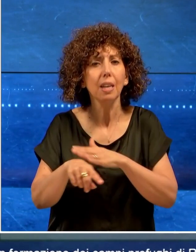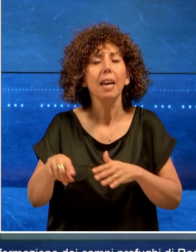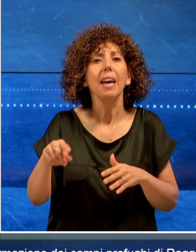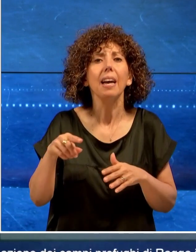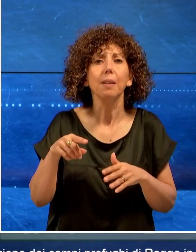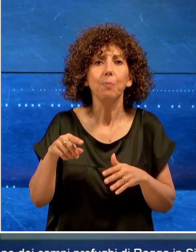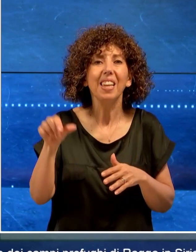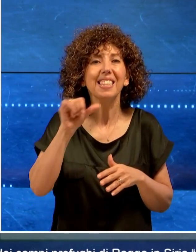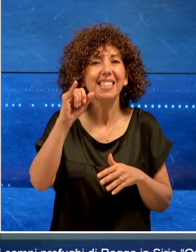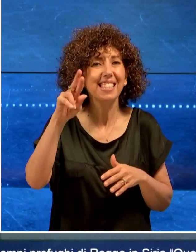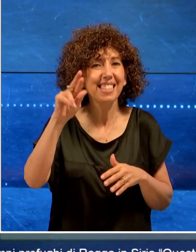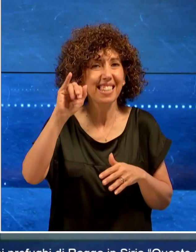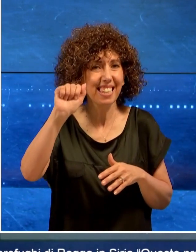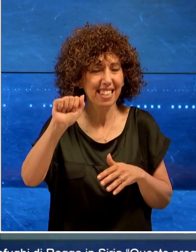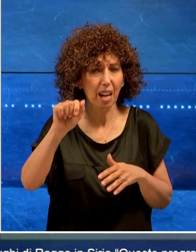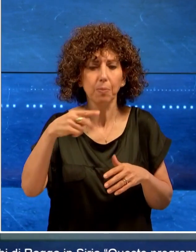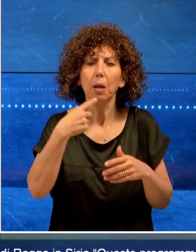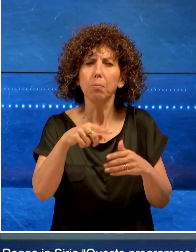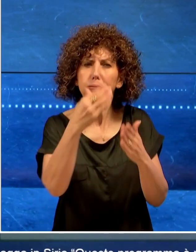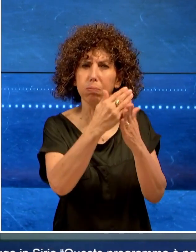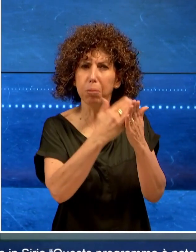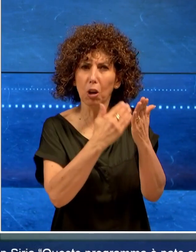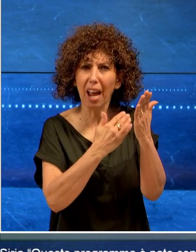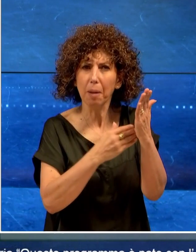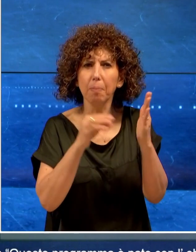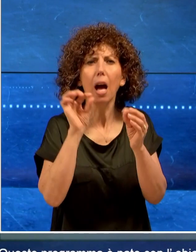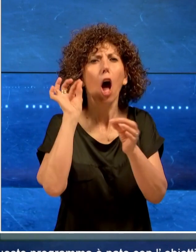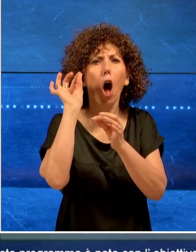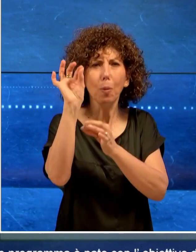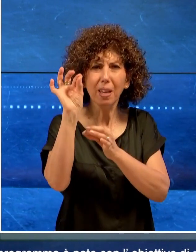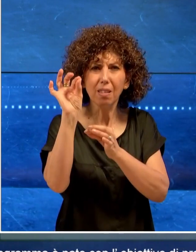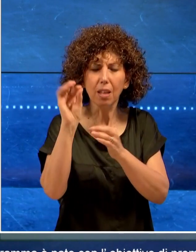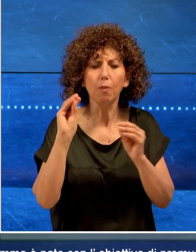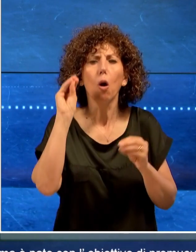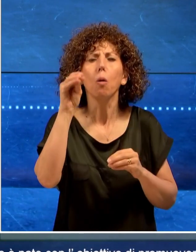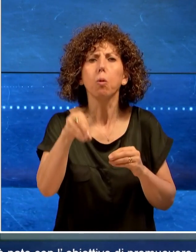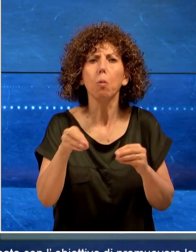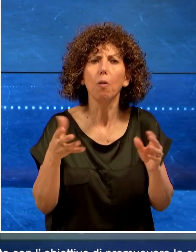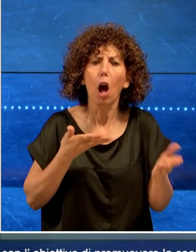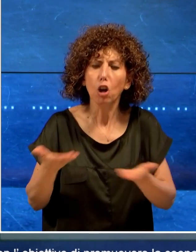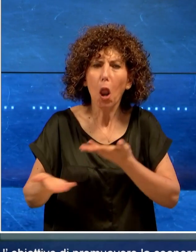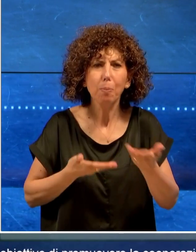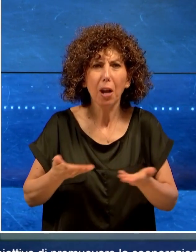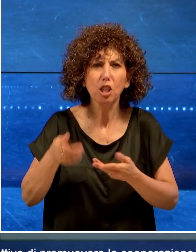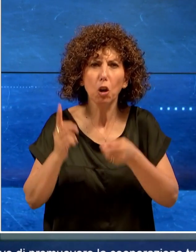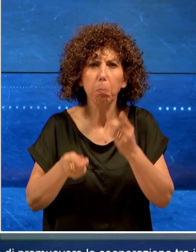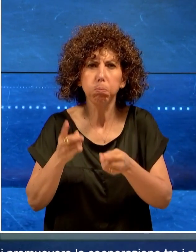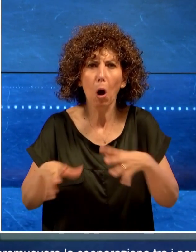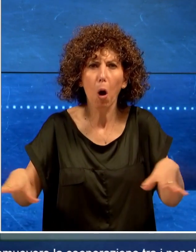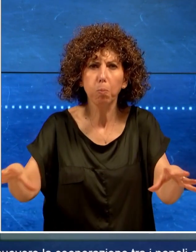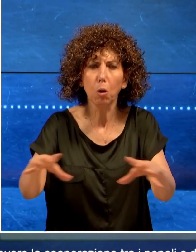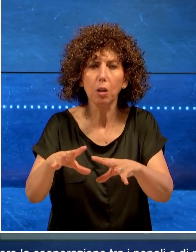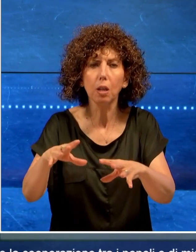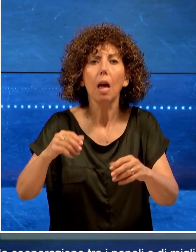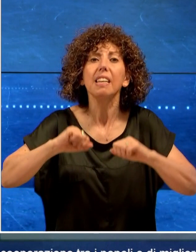Siria Questo programma è nato con l'obiettivo di promuovere la cooperazione tra i popoli e di migliorare la